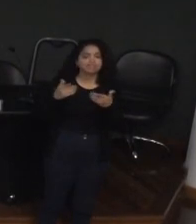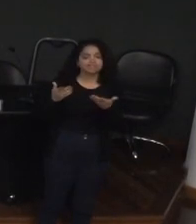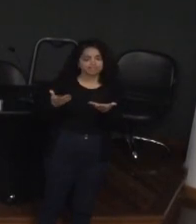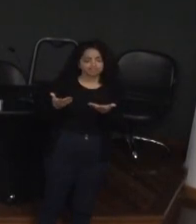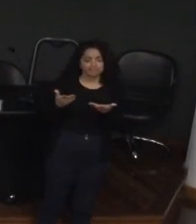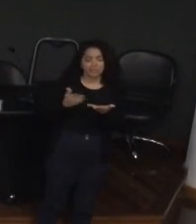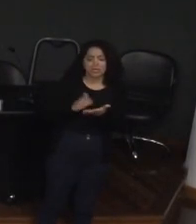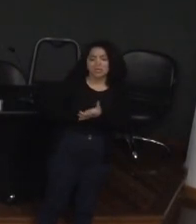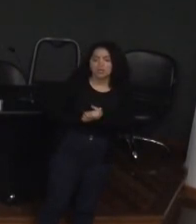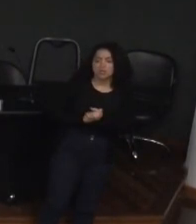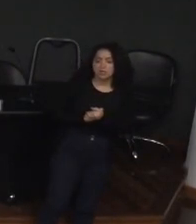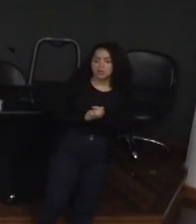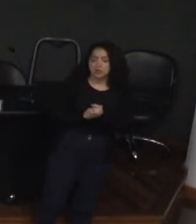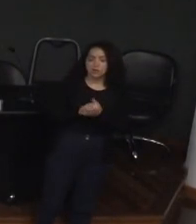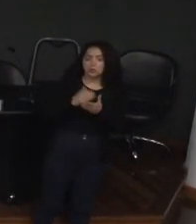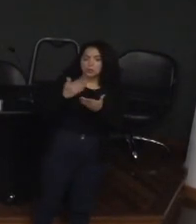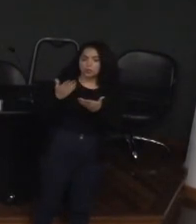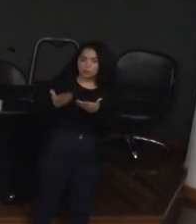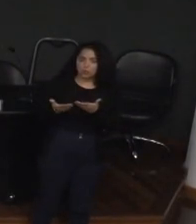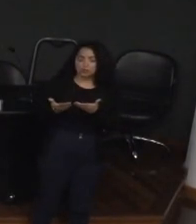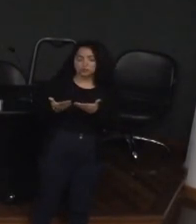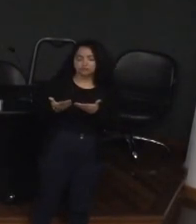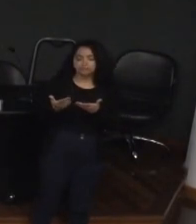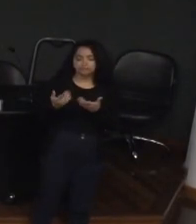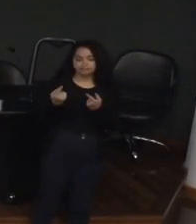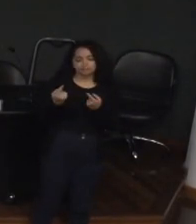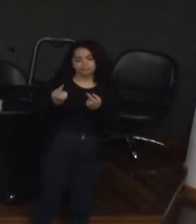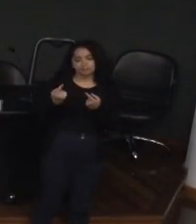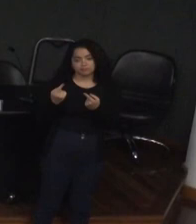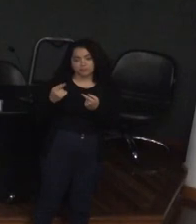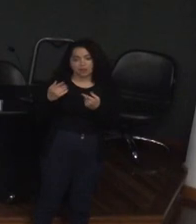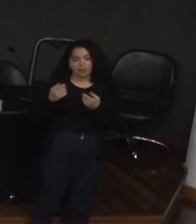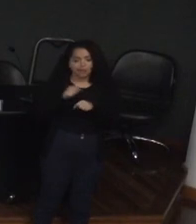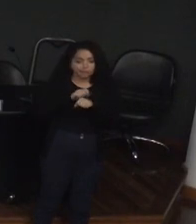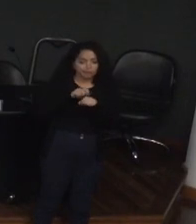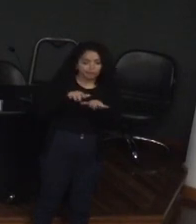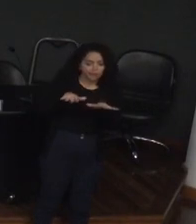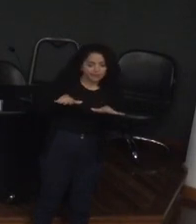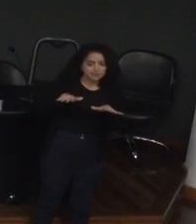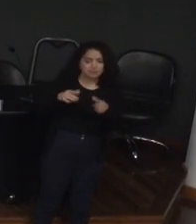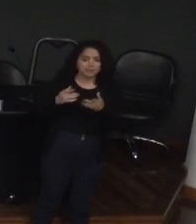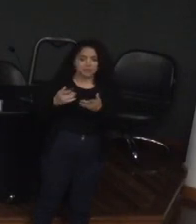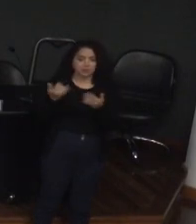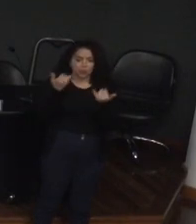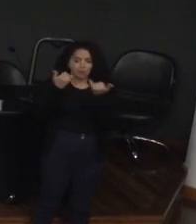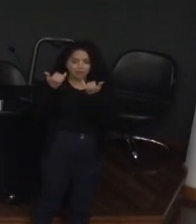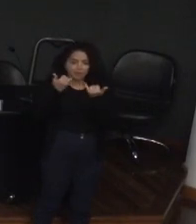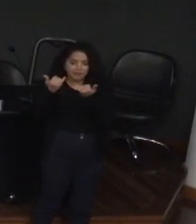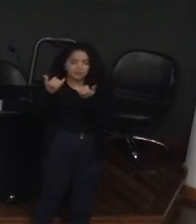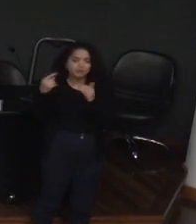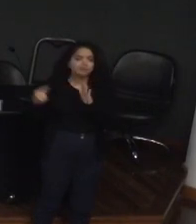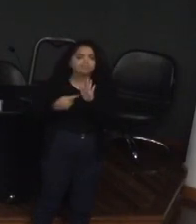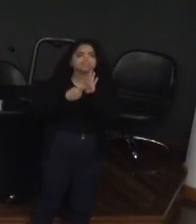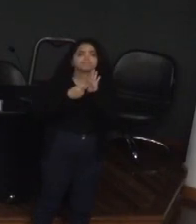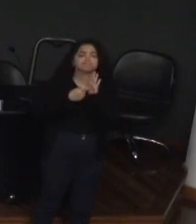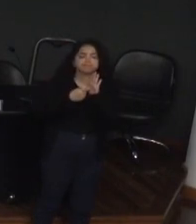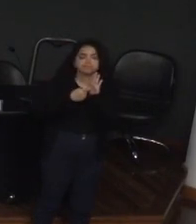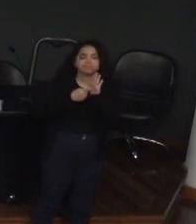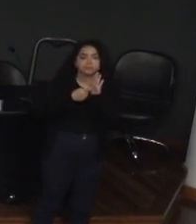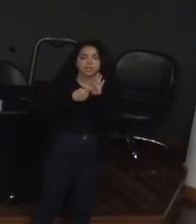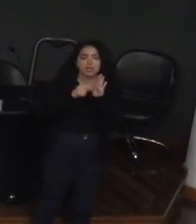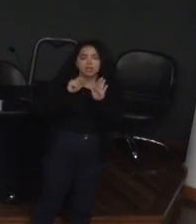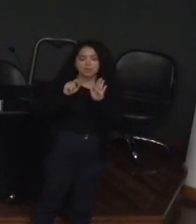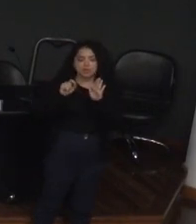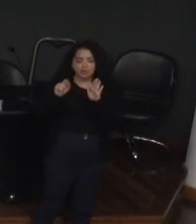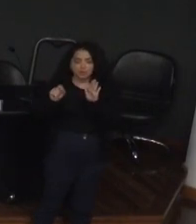quando eventualmente se insurgir contra, né, um vazamento, contra uma informação, fizer uma denúncia, etc., ele vai